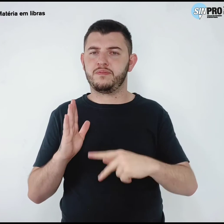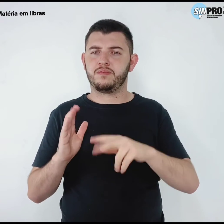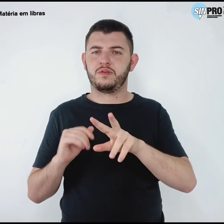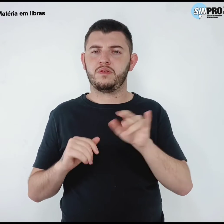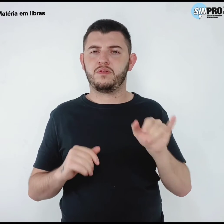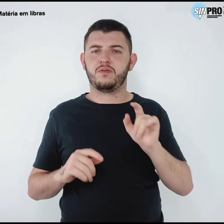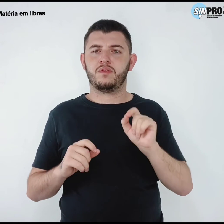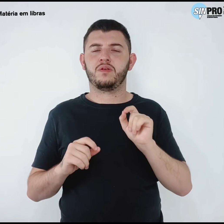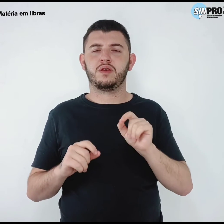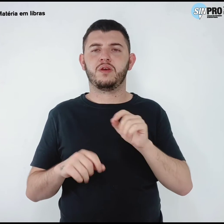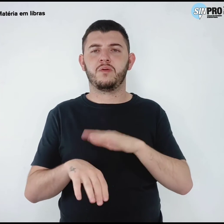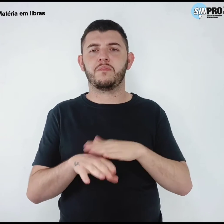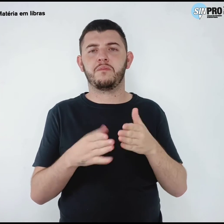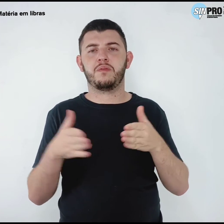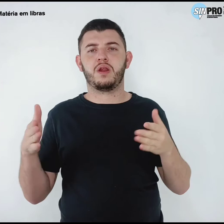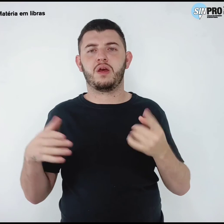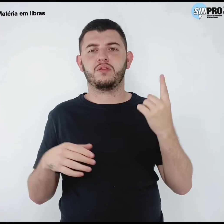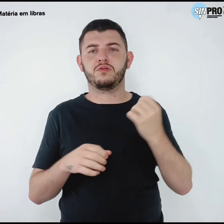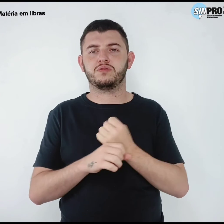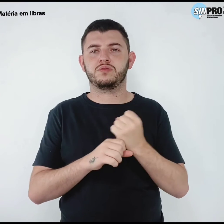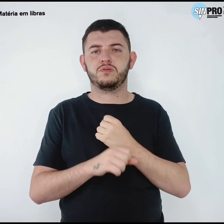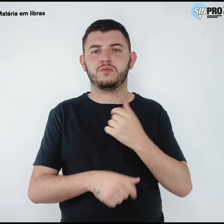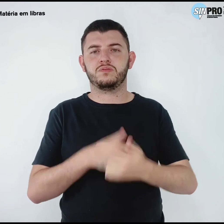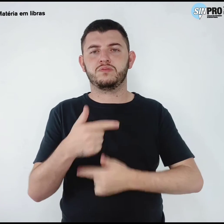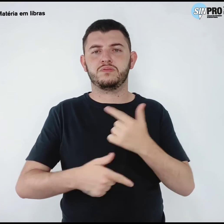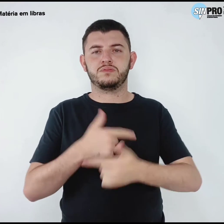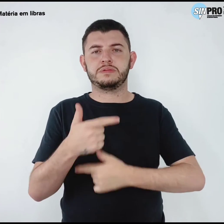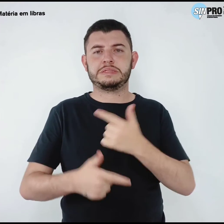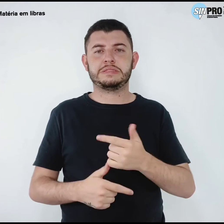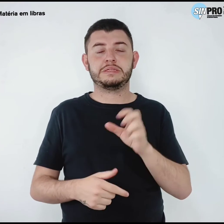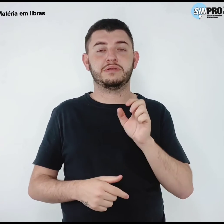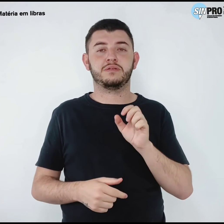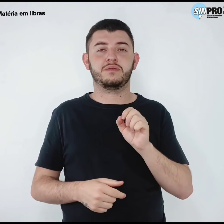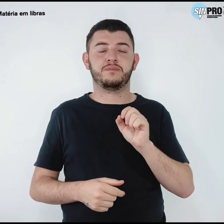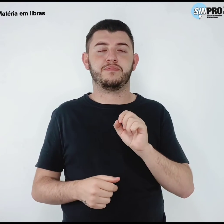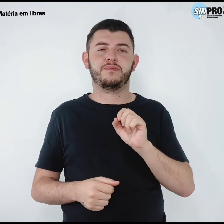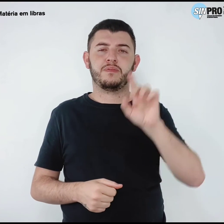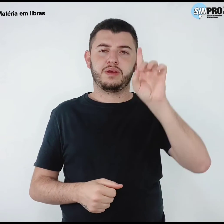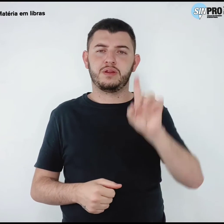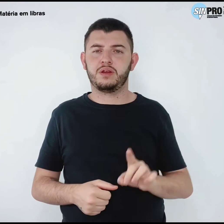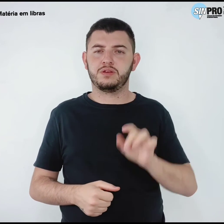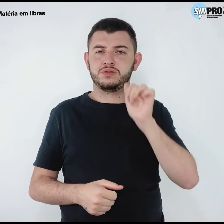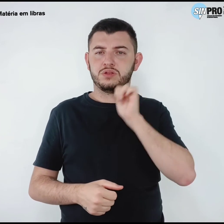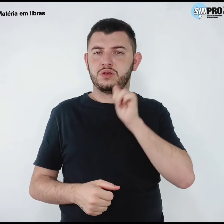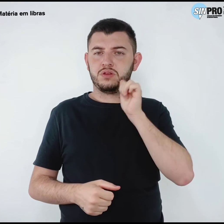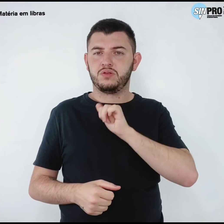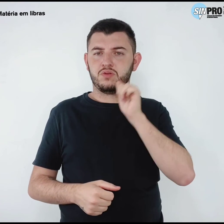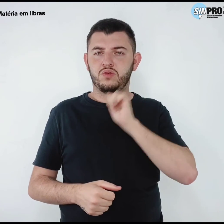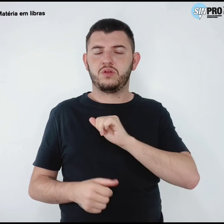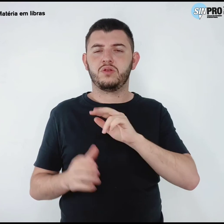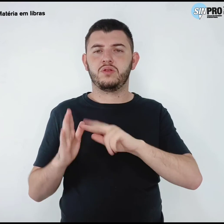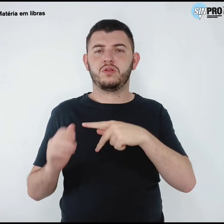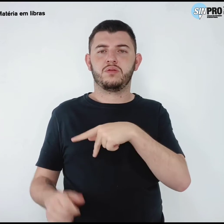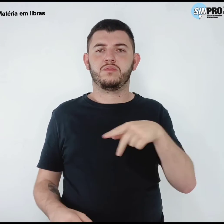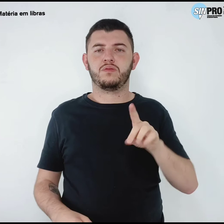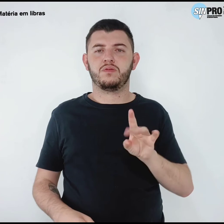para mandato de um ano. Para a diretora do Simpro, Luciana